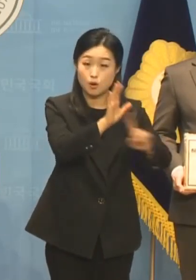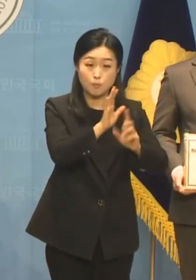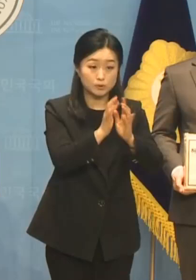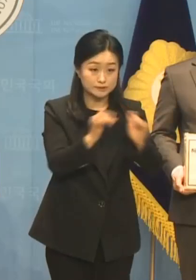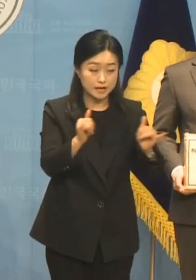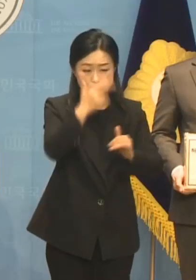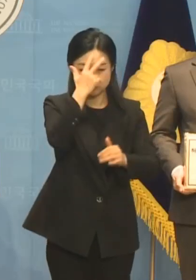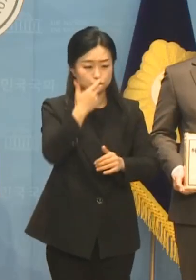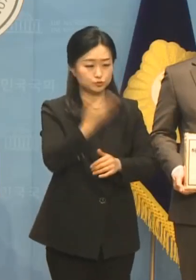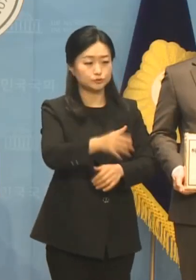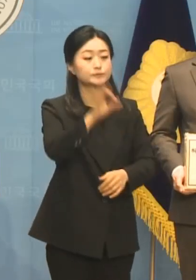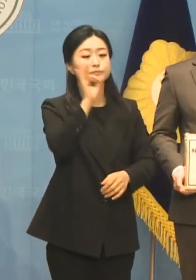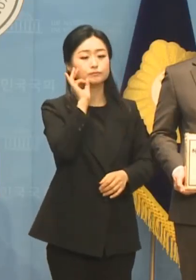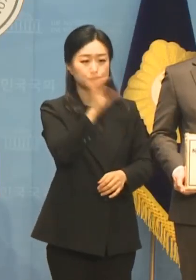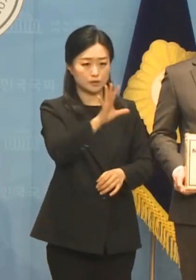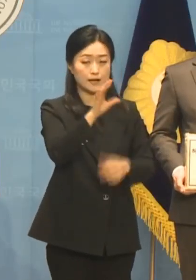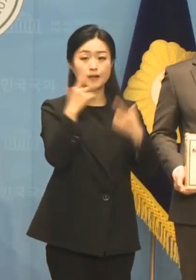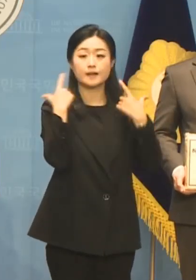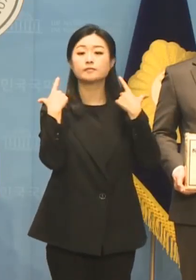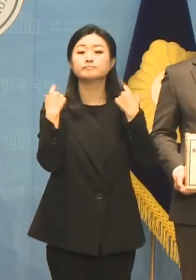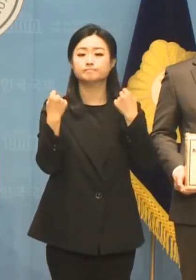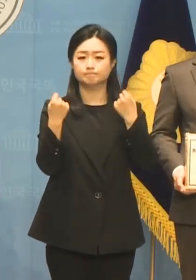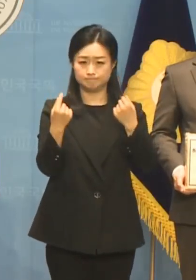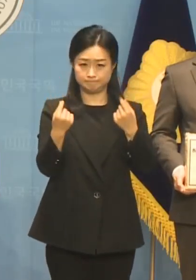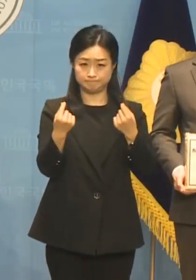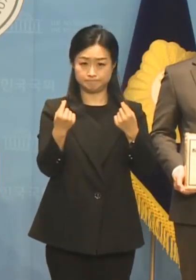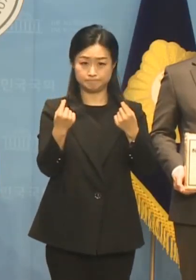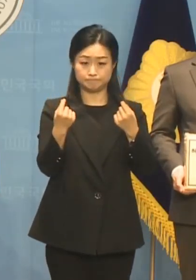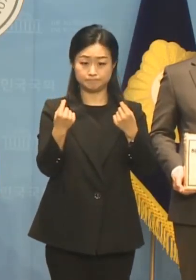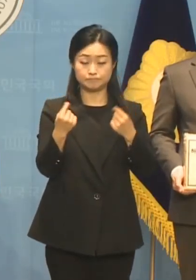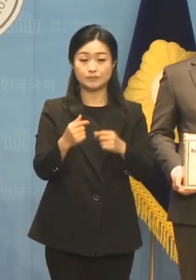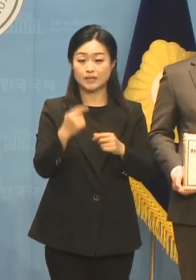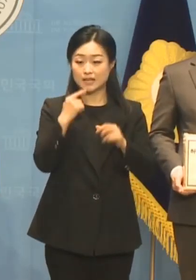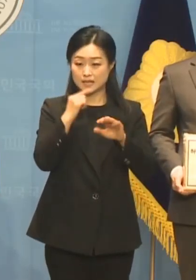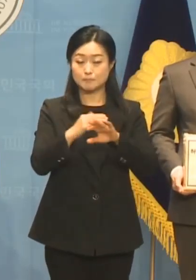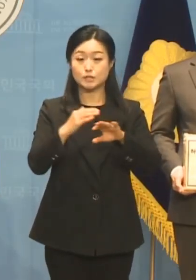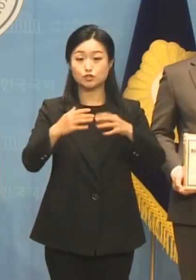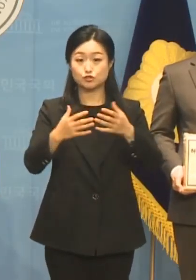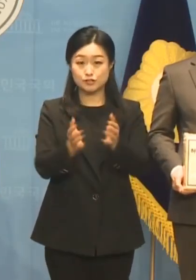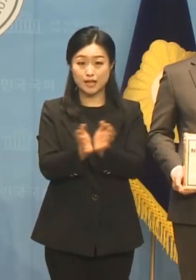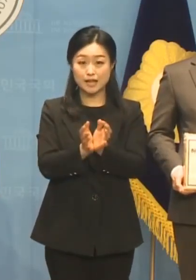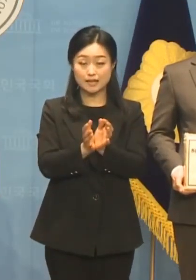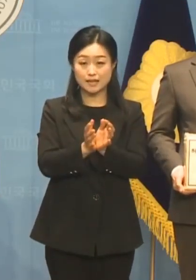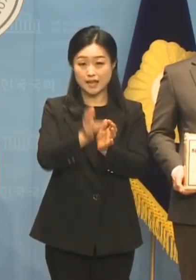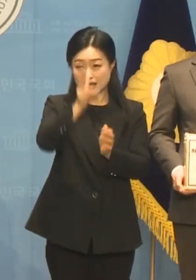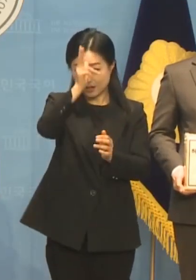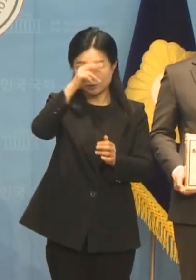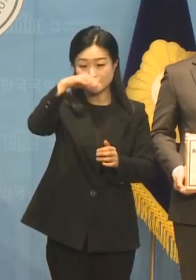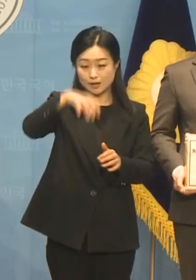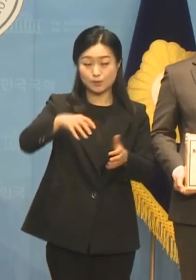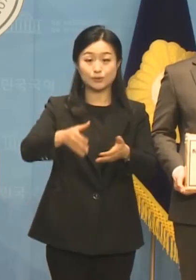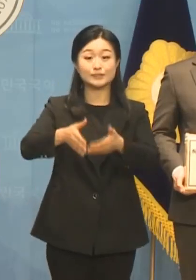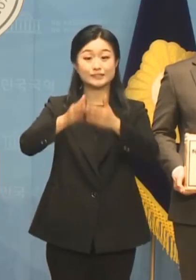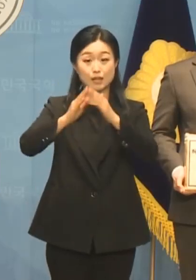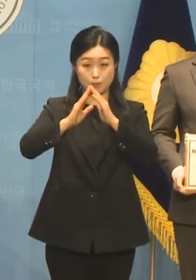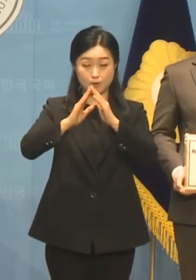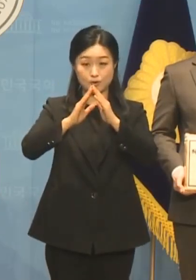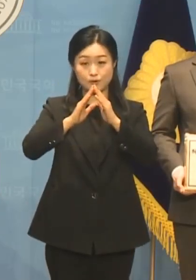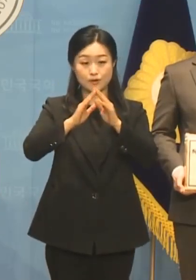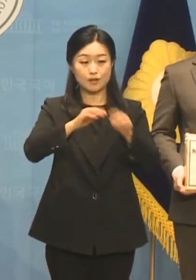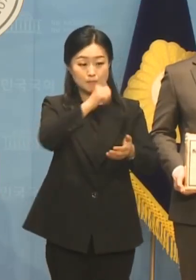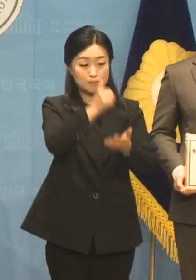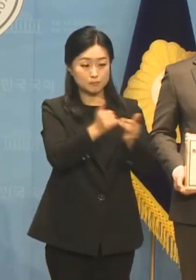원칙을 일관되게 유지할 것입니다. 민주파출소를 통해 민주주의를 파괴하는 범죄 행위를 뿌리